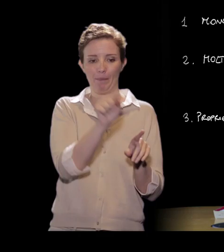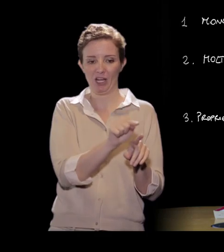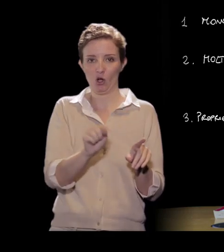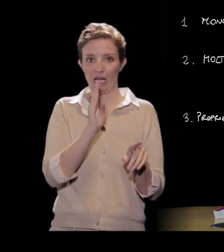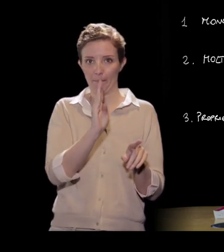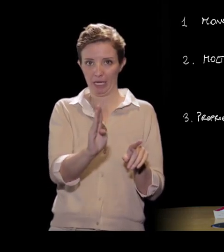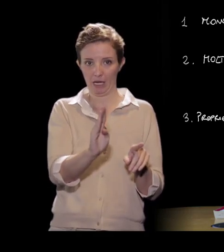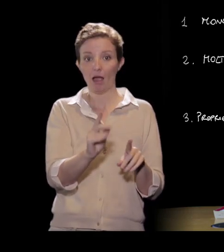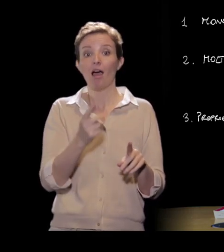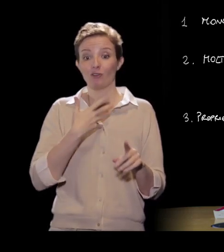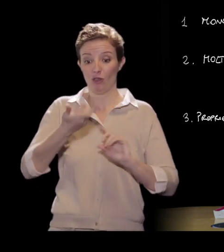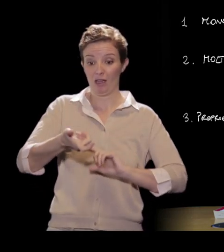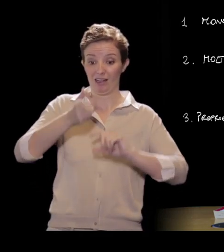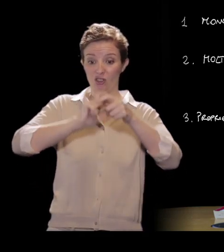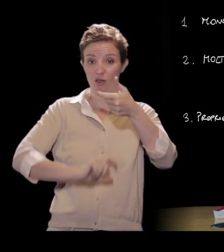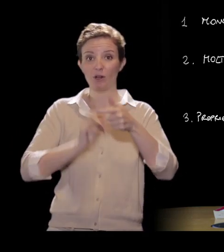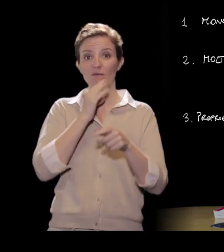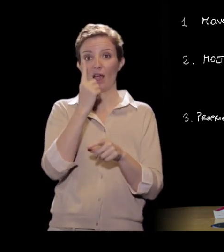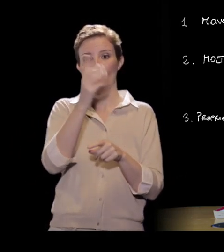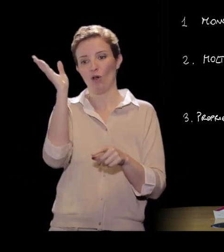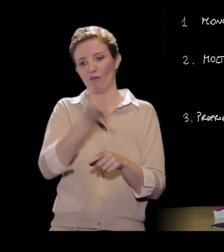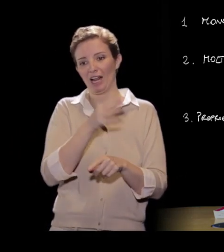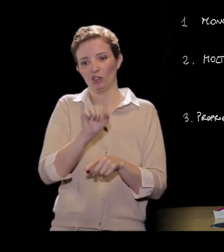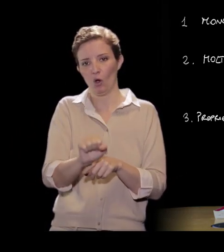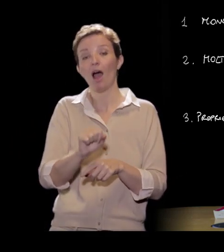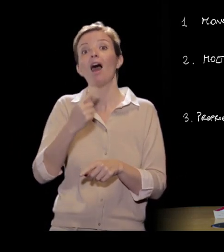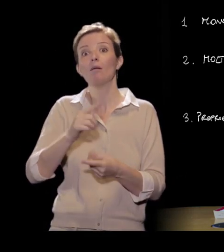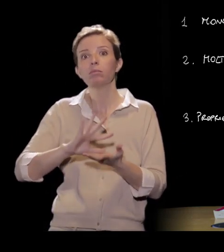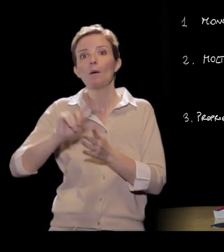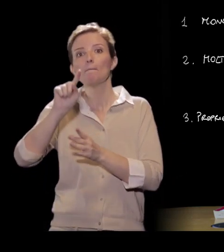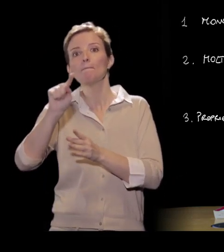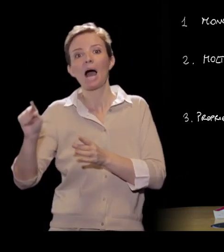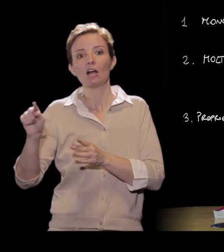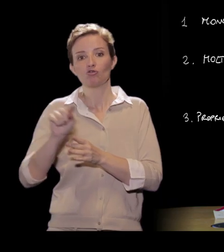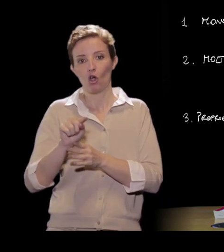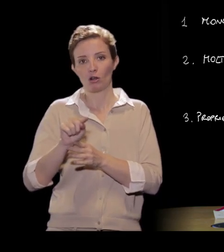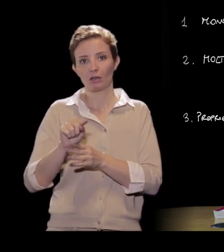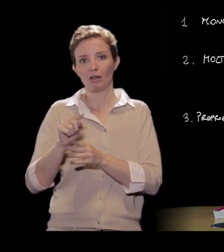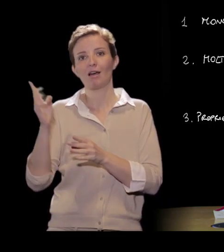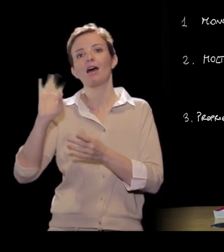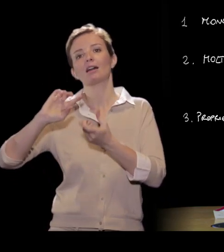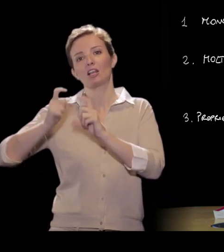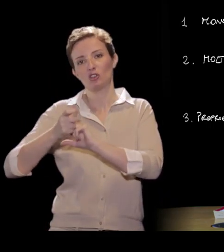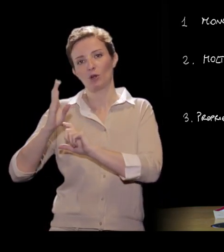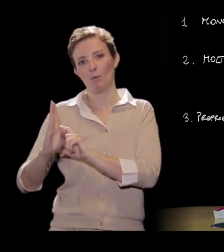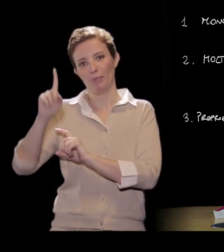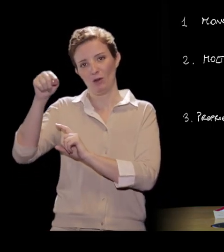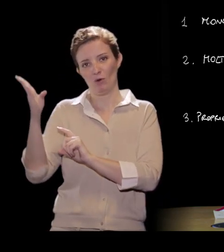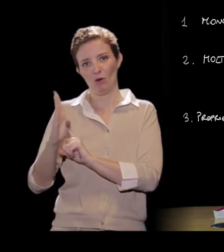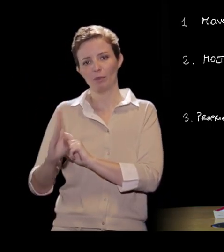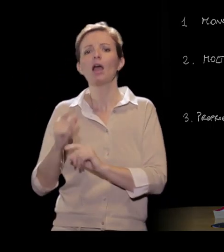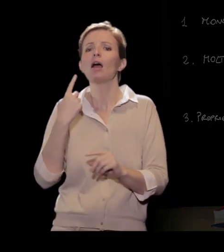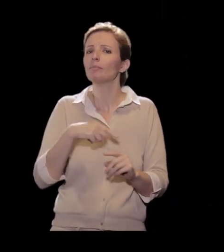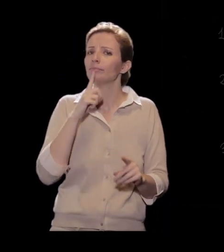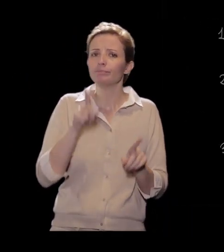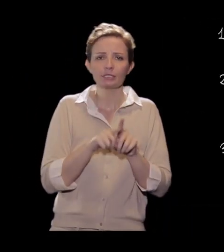otterremo che uno fratto ha quindi reciproco di a risulta essere maggiore del reciproco di b stesso discorso vale sea e maggiore di b